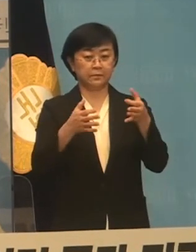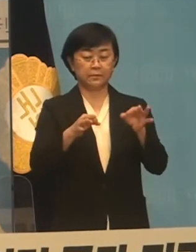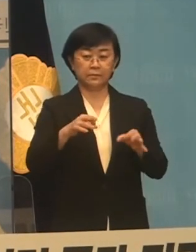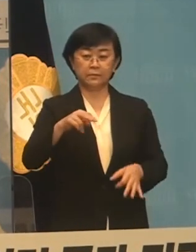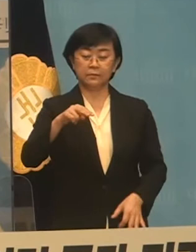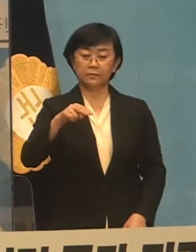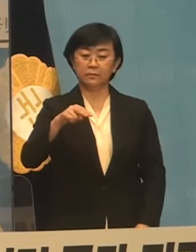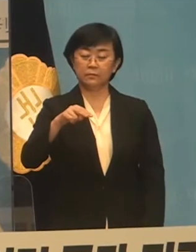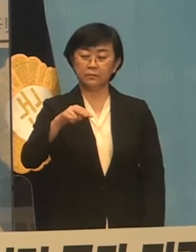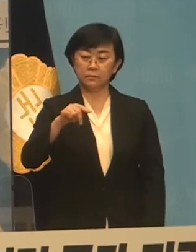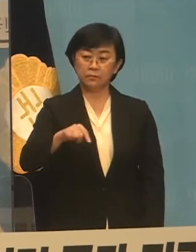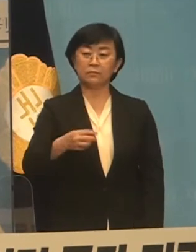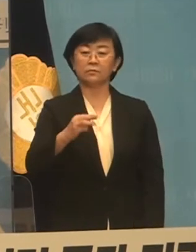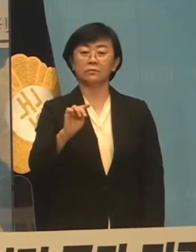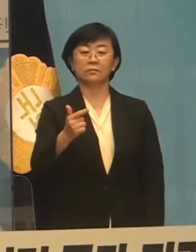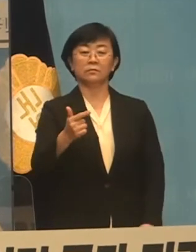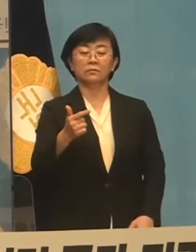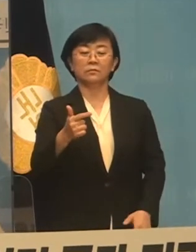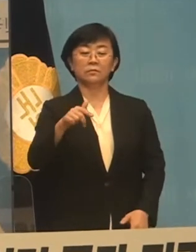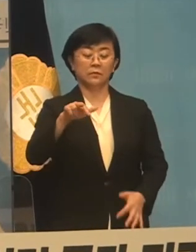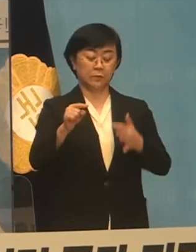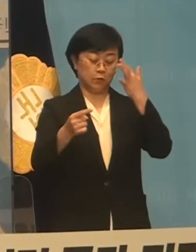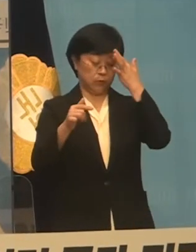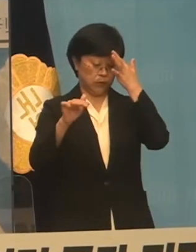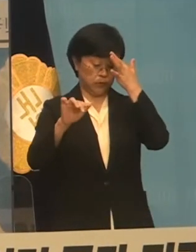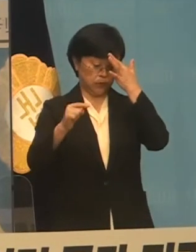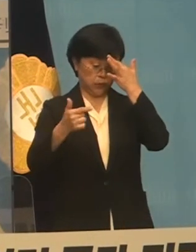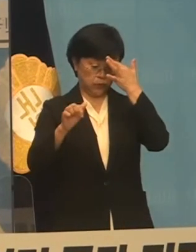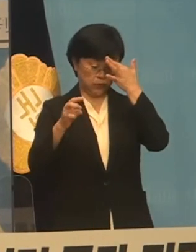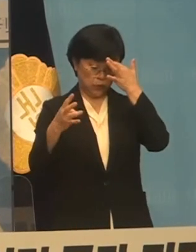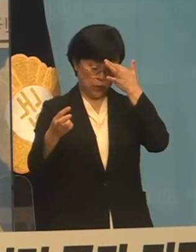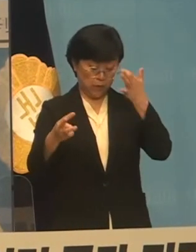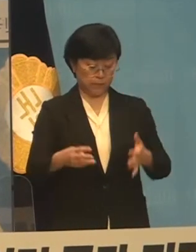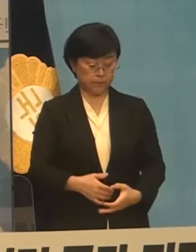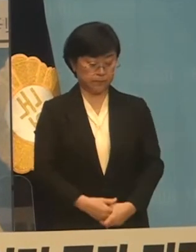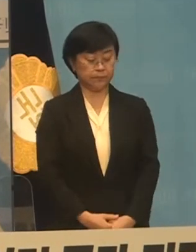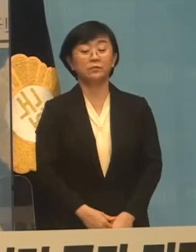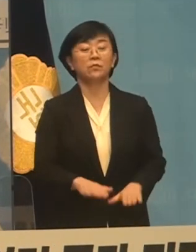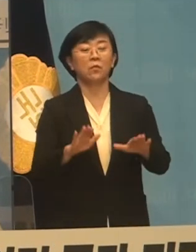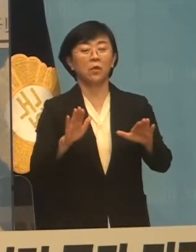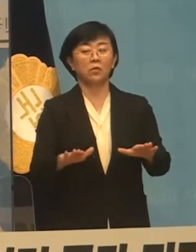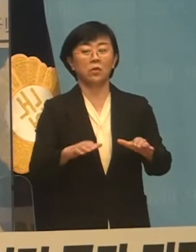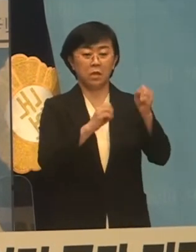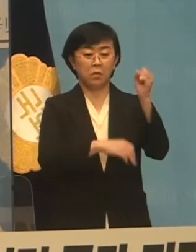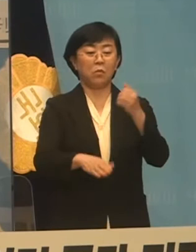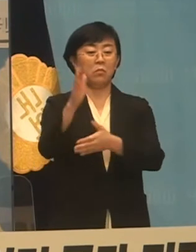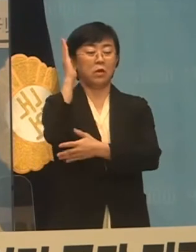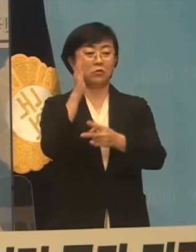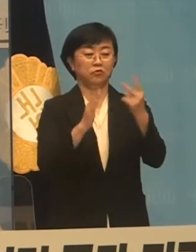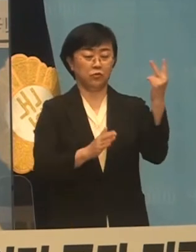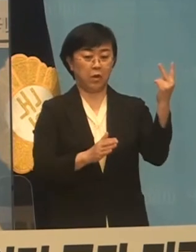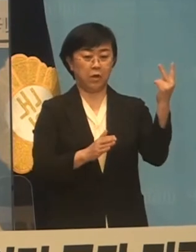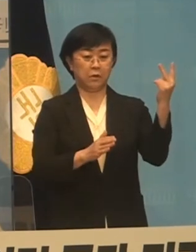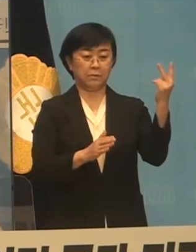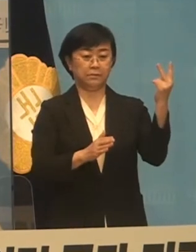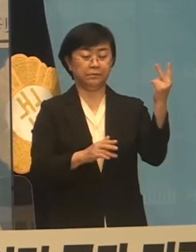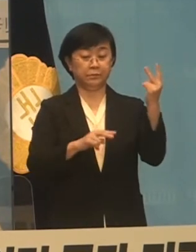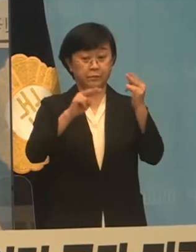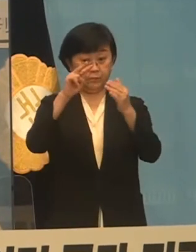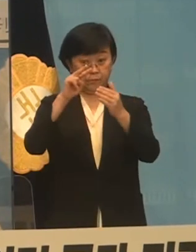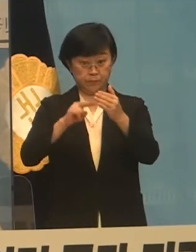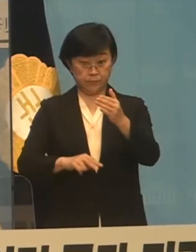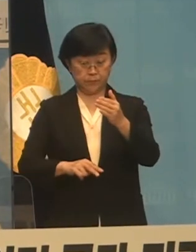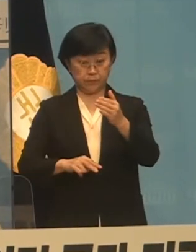김슬한 대의원님, 그리고 조춘래 조직부장님 참석하셨습니다. 오늘 모두 발언 2개와 그리고 기자회견문